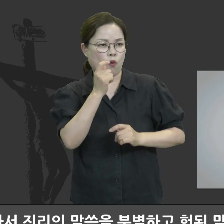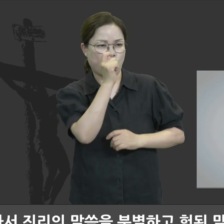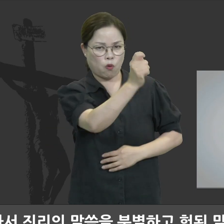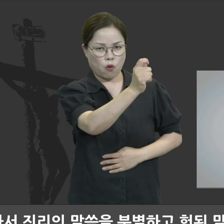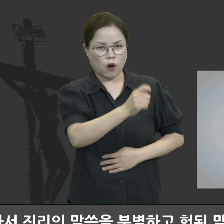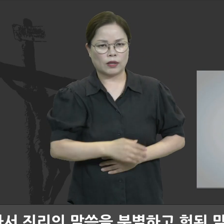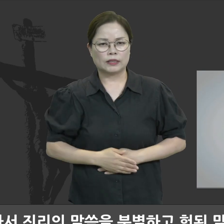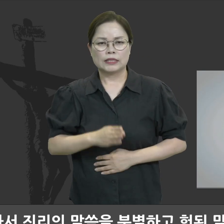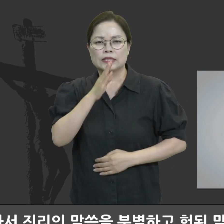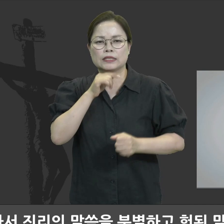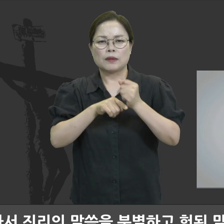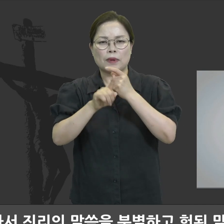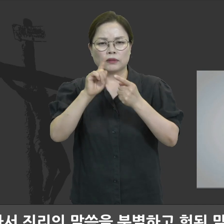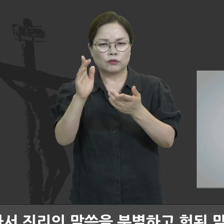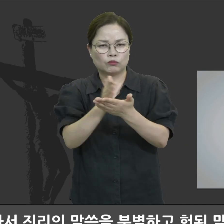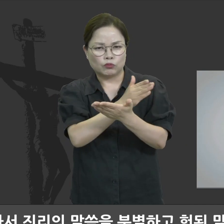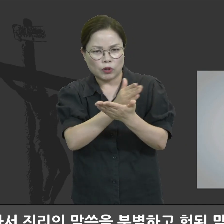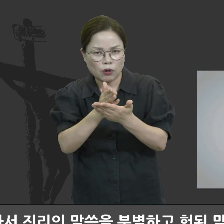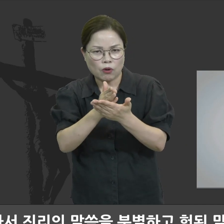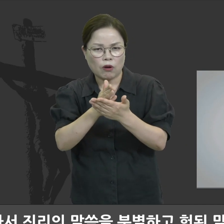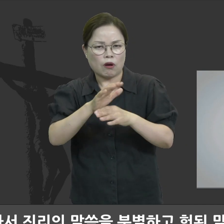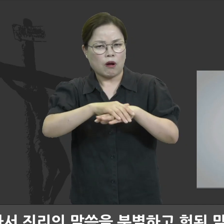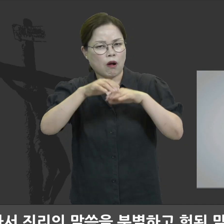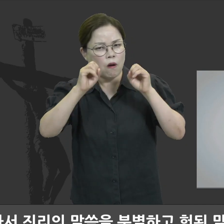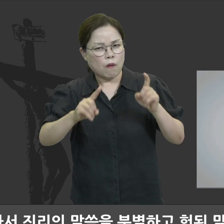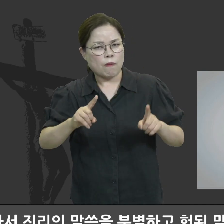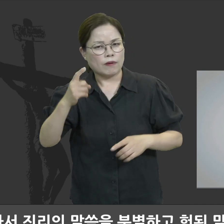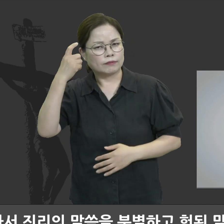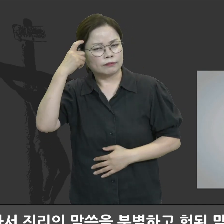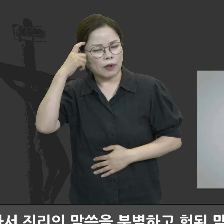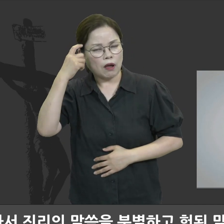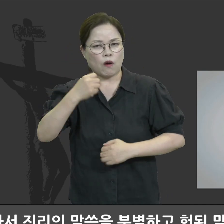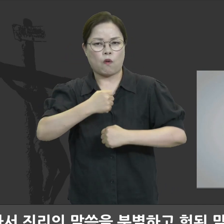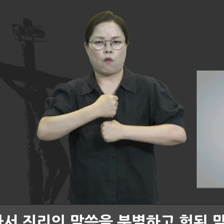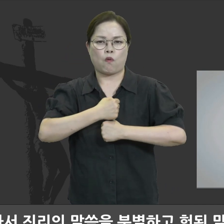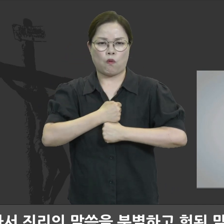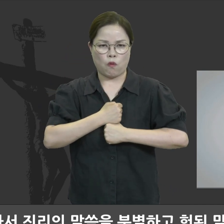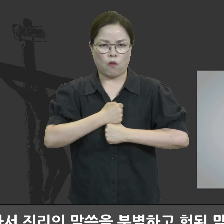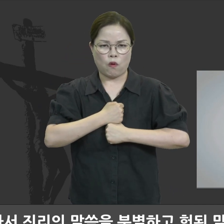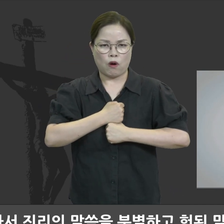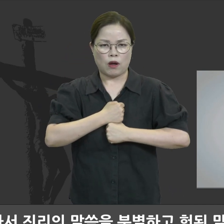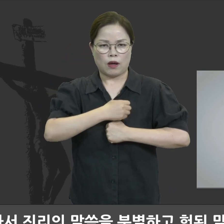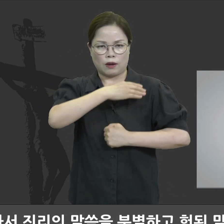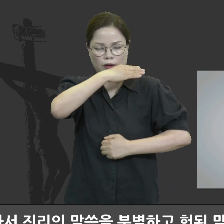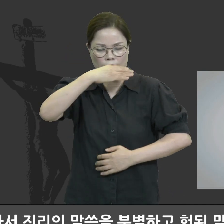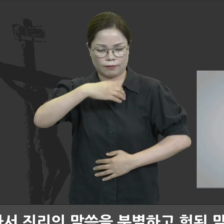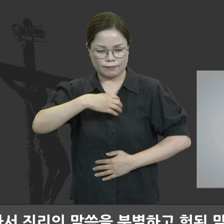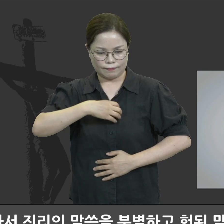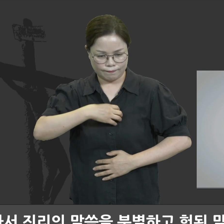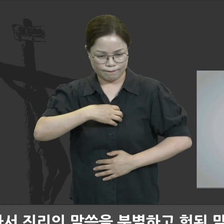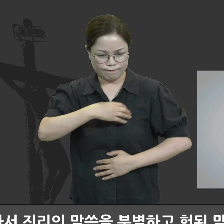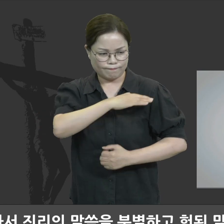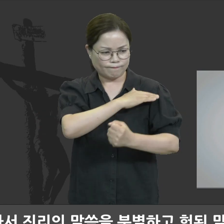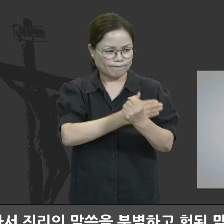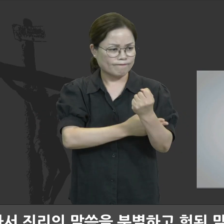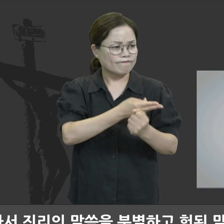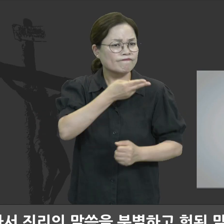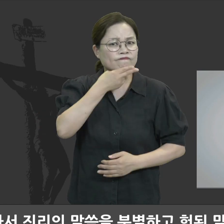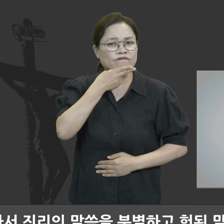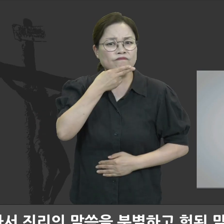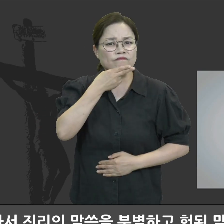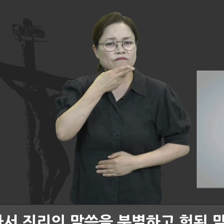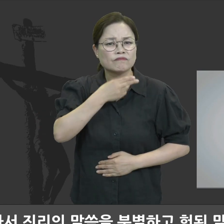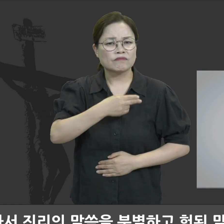따라서 진리의 말씀을 분별하고 헛된 말과 생각을 조심하는 가운데 경건의 능력은